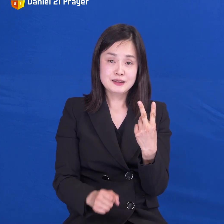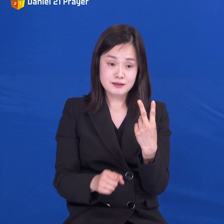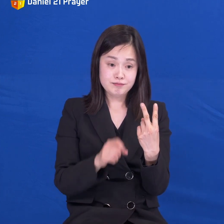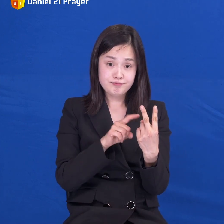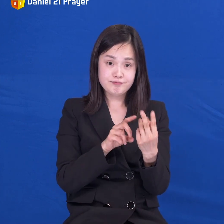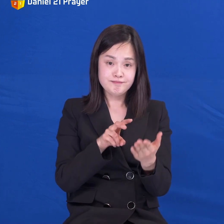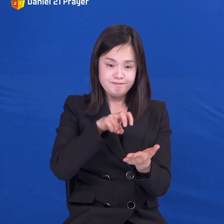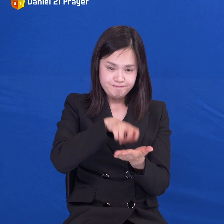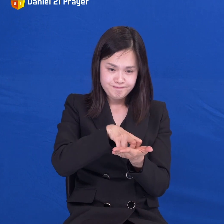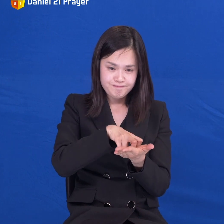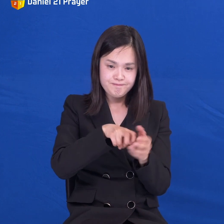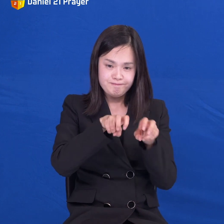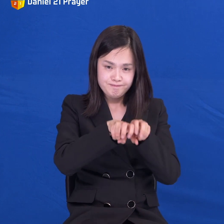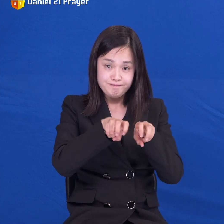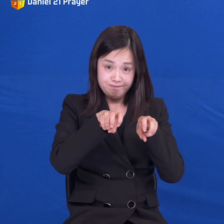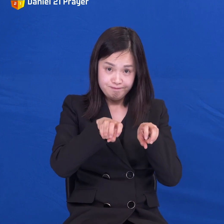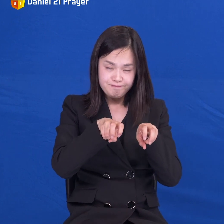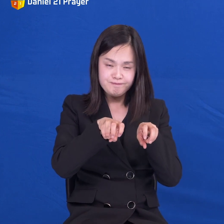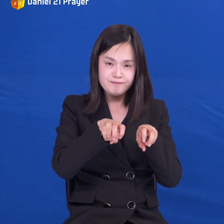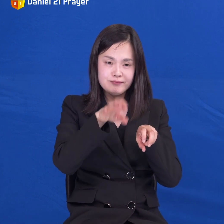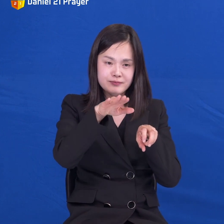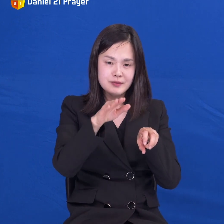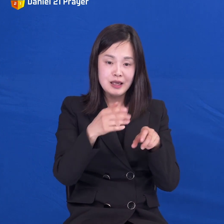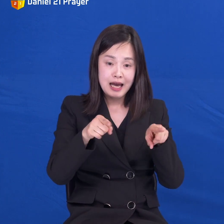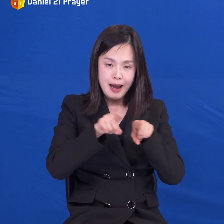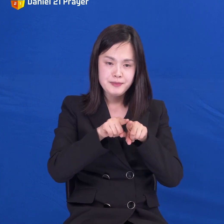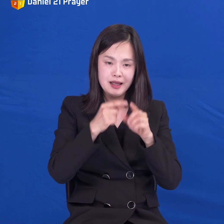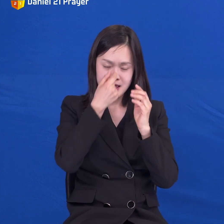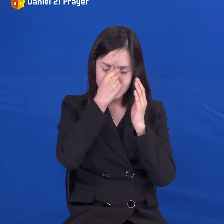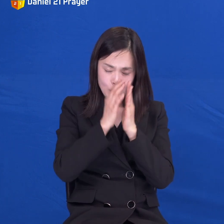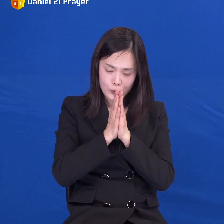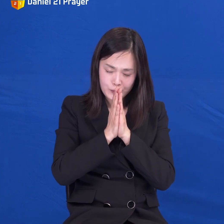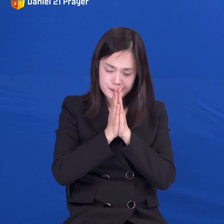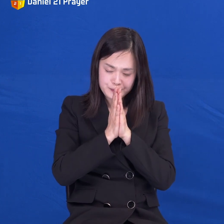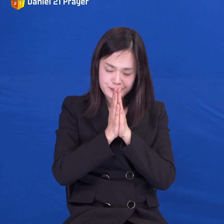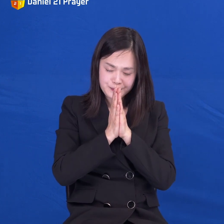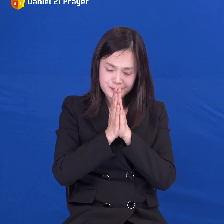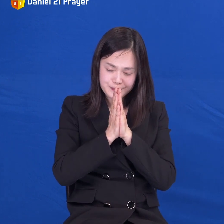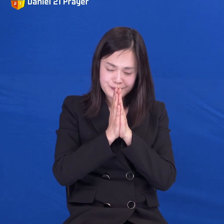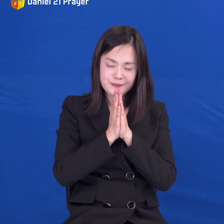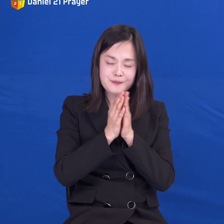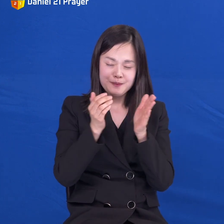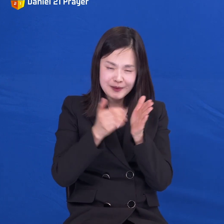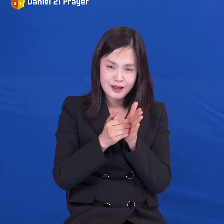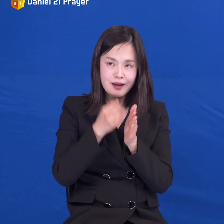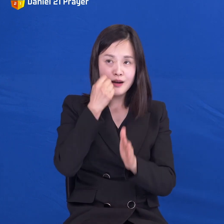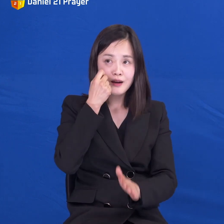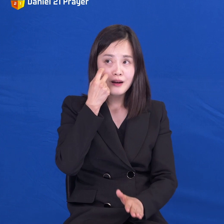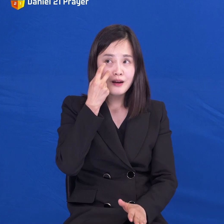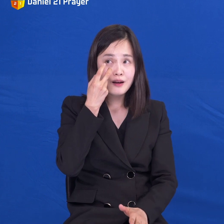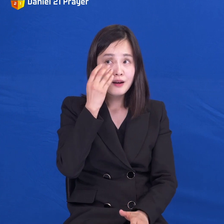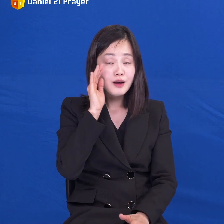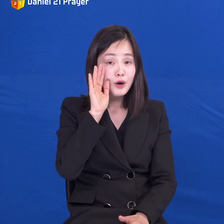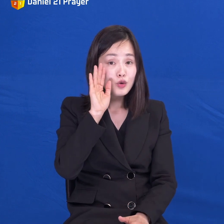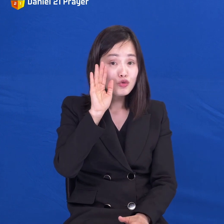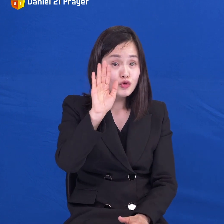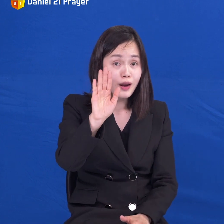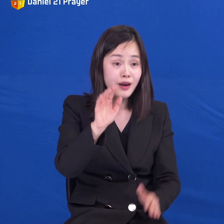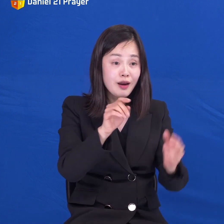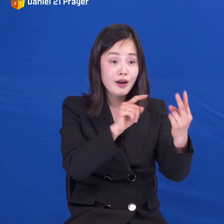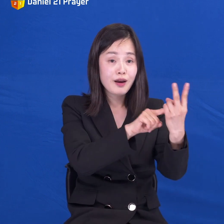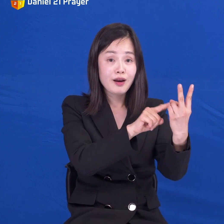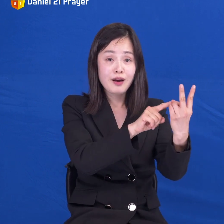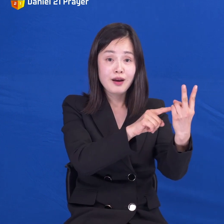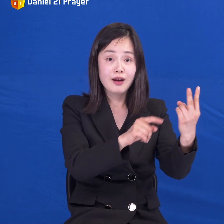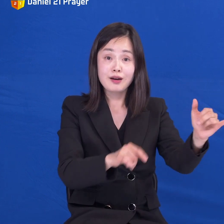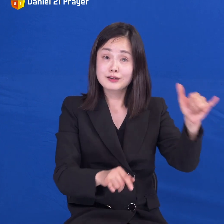주의 종들이 기도할 것입니다. 기도했어요. 근데 몇 달이 지났어요. 전화가 왔어요. 선교사님,